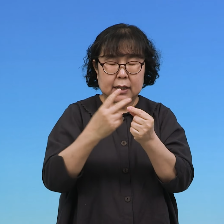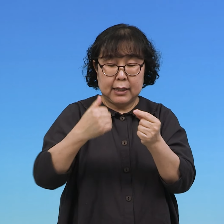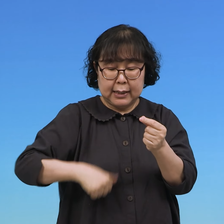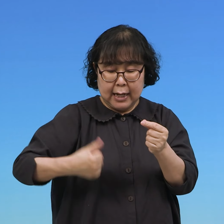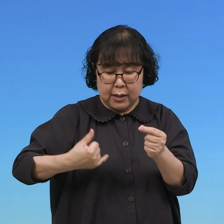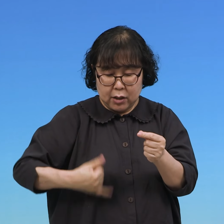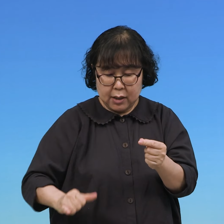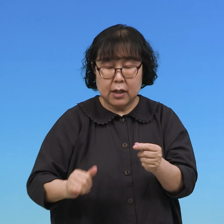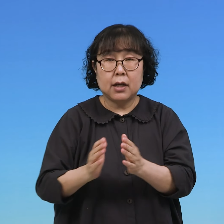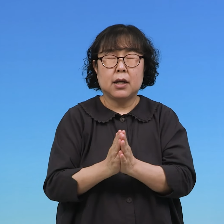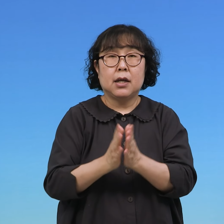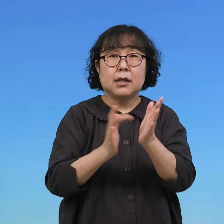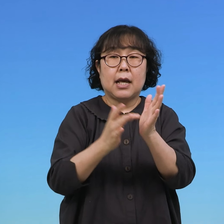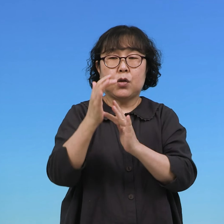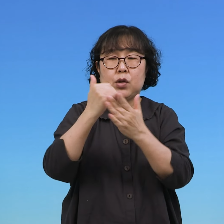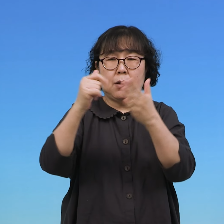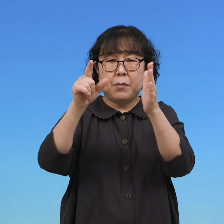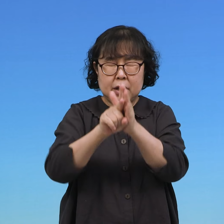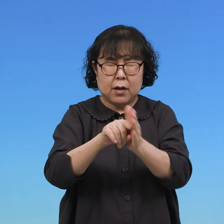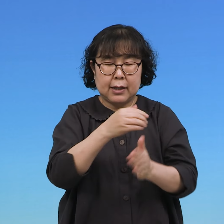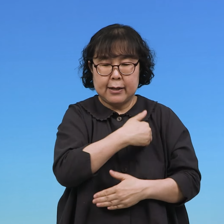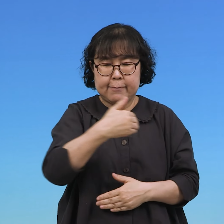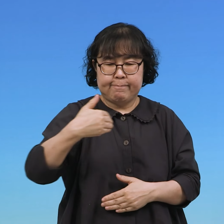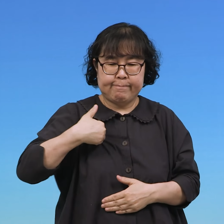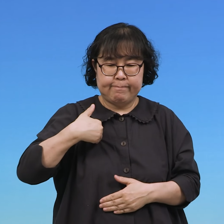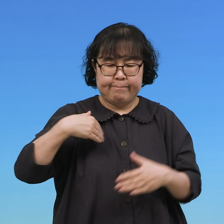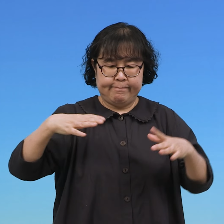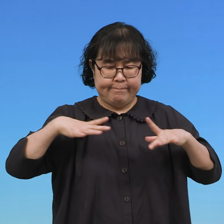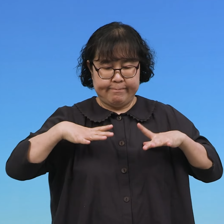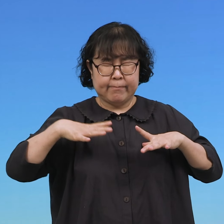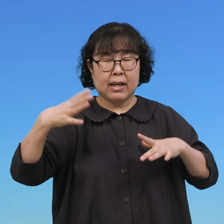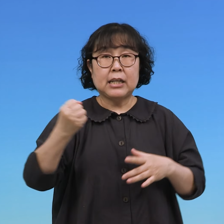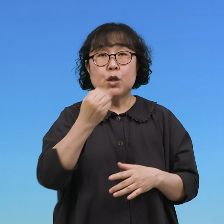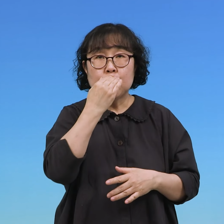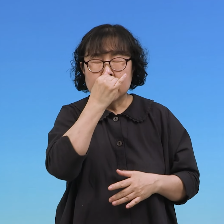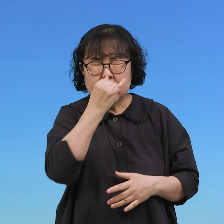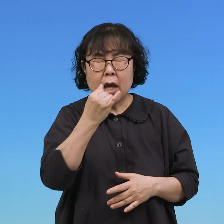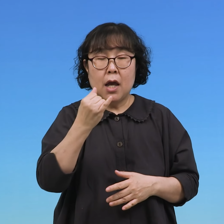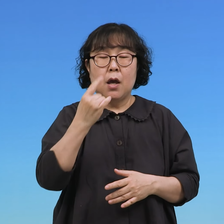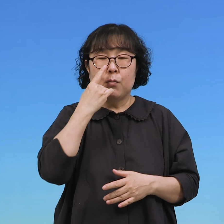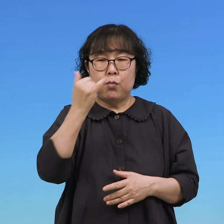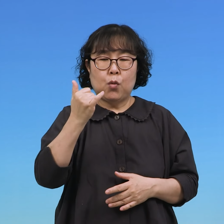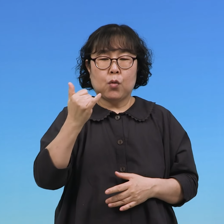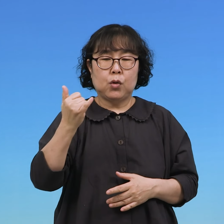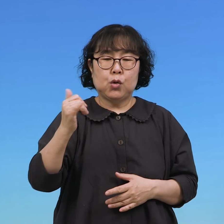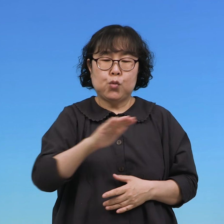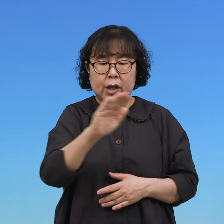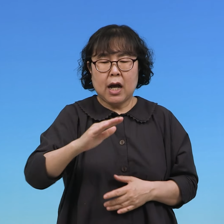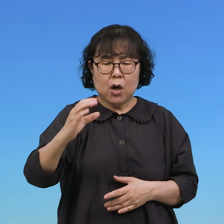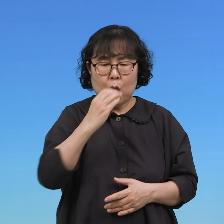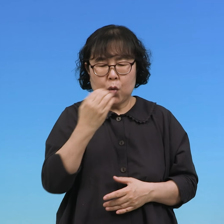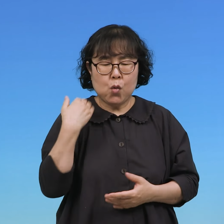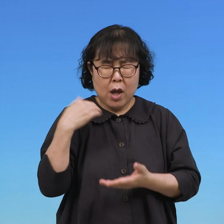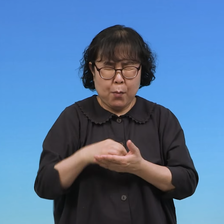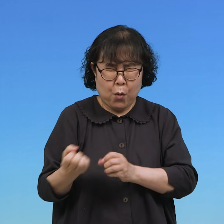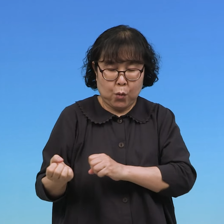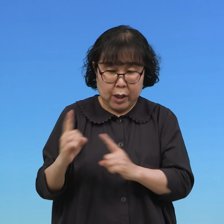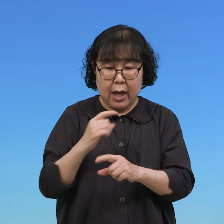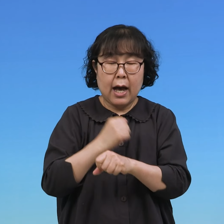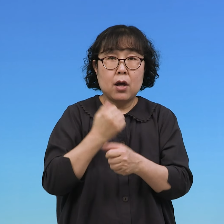자녀들이 예수 믿는 것에 긍지를 가질 수 있도록 부모된 우리가 거룩을 회복할 수 있게 도와주시기 원합니다.